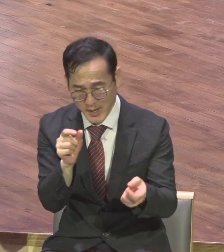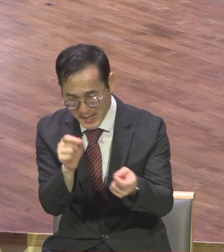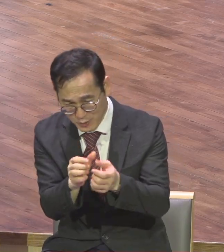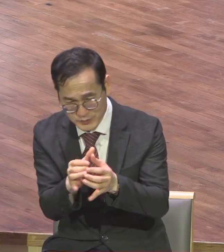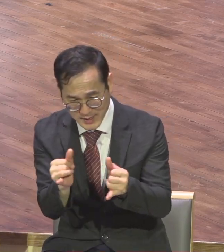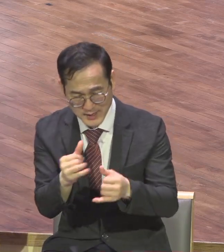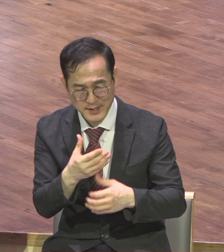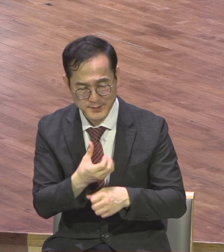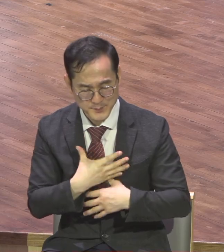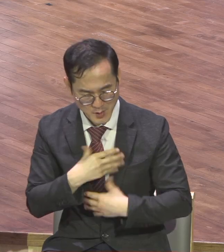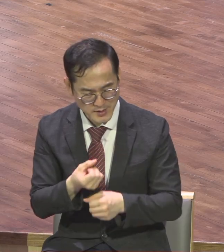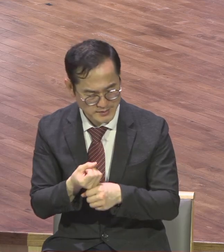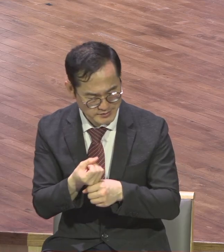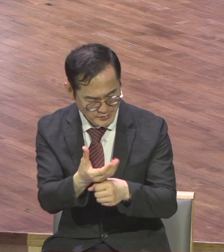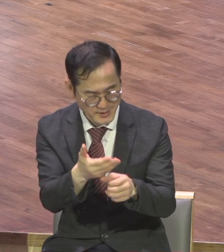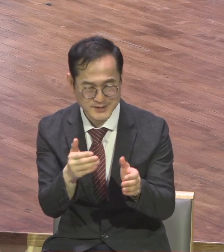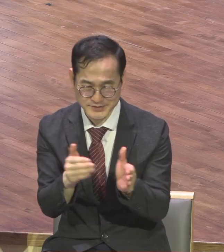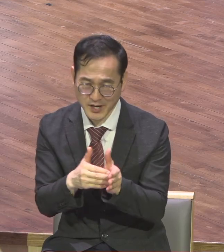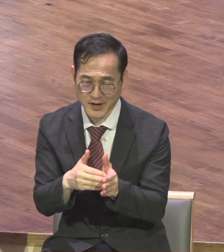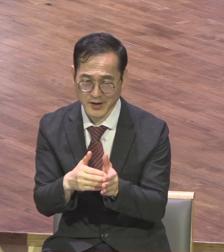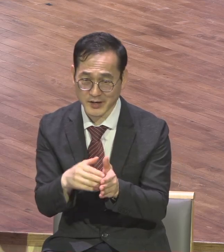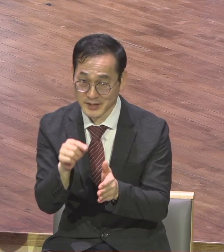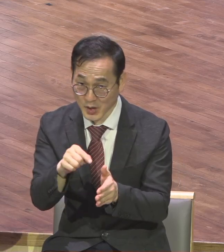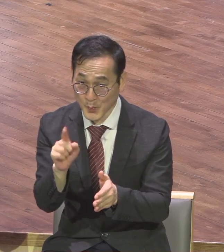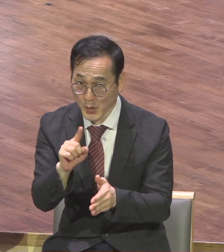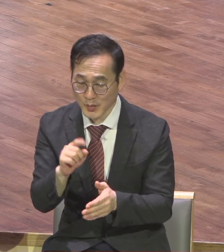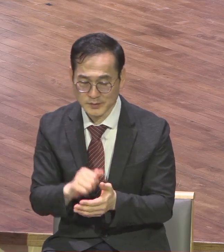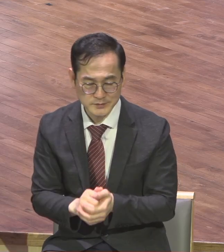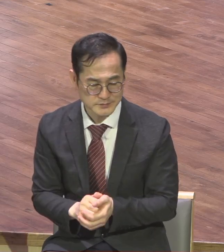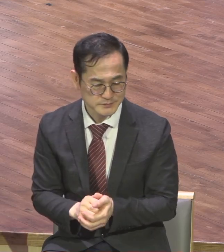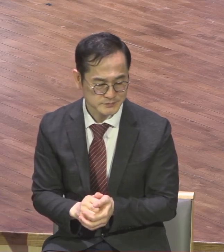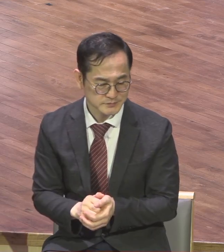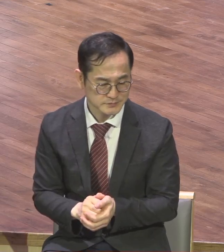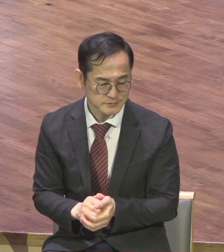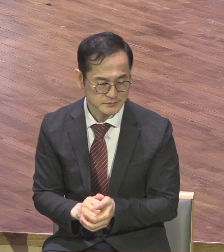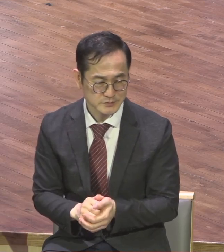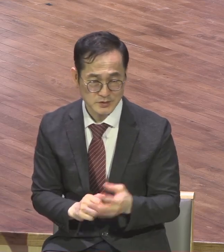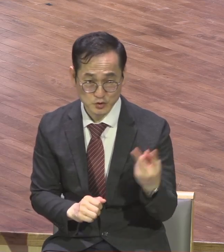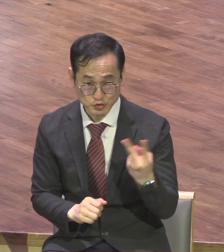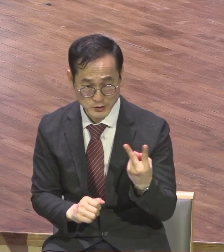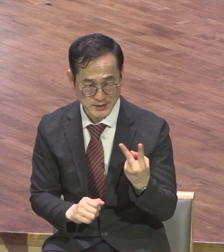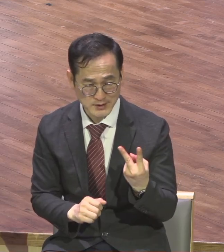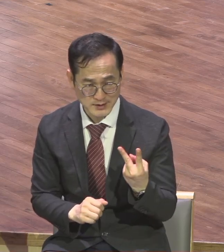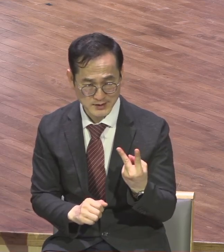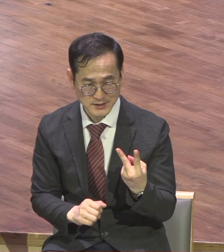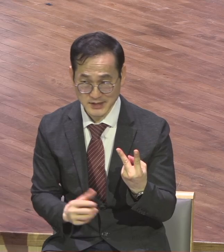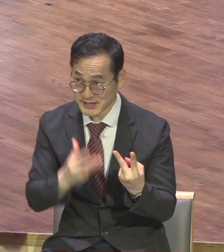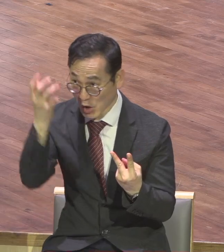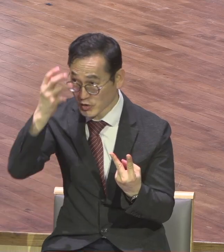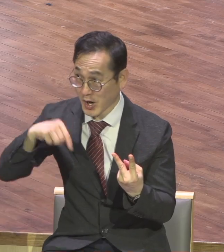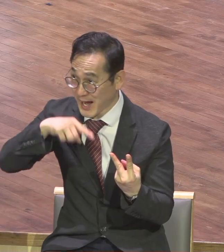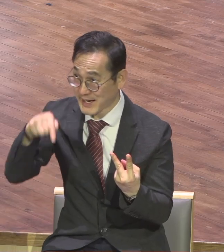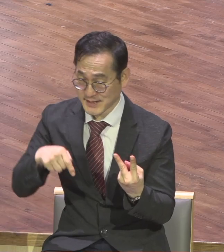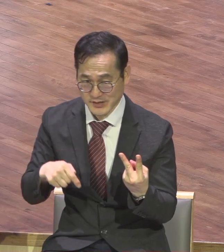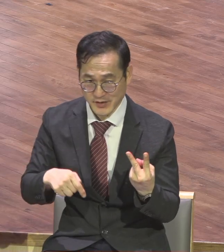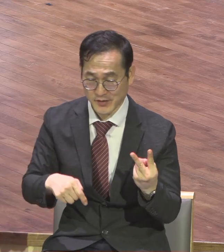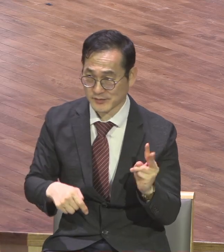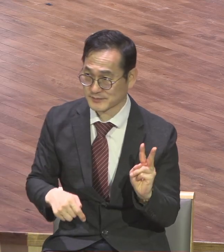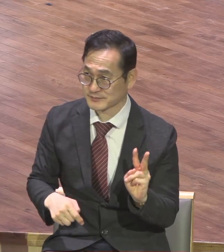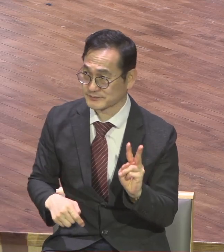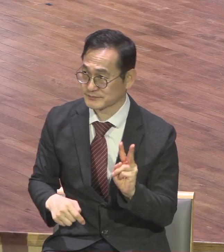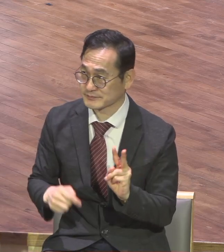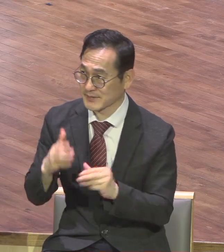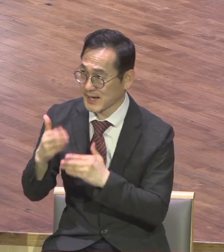평안을 전하셨으니 이는 그로 말미암아 우리 둘이 한 성령 안에서 아버지께 나아감을 얻게